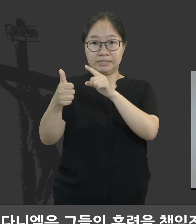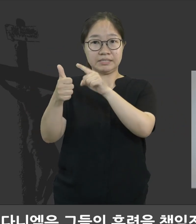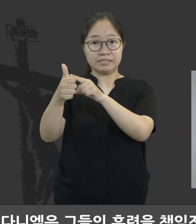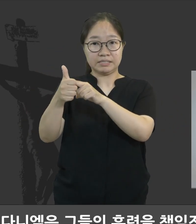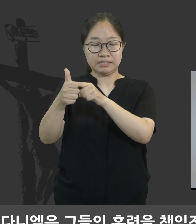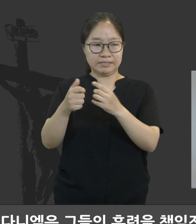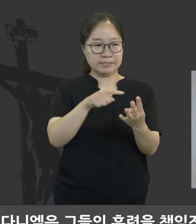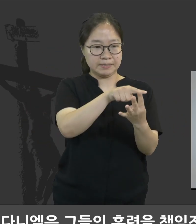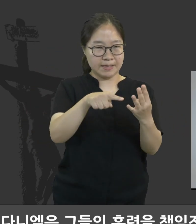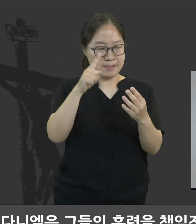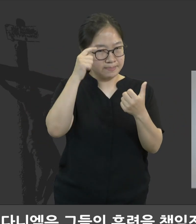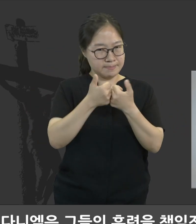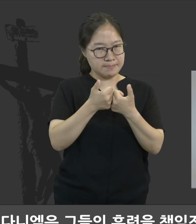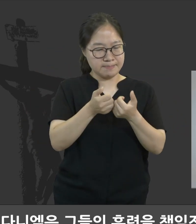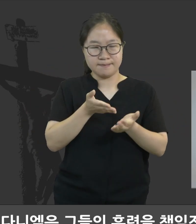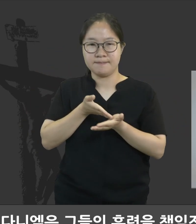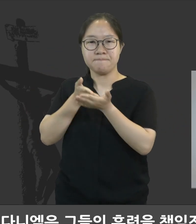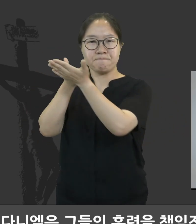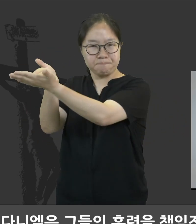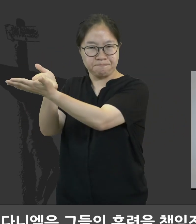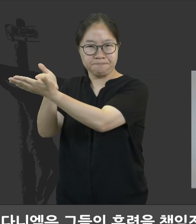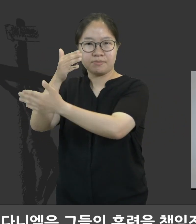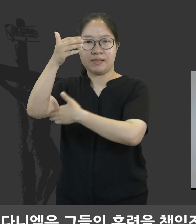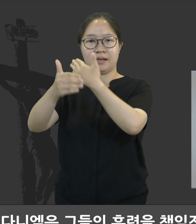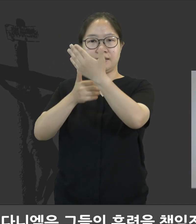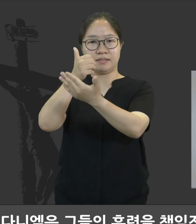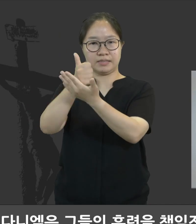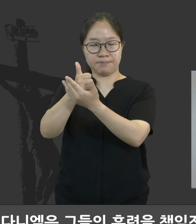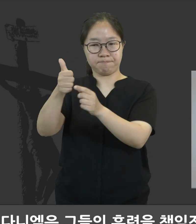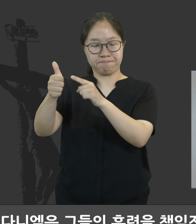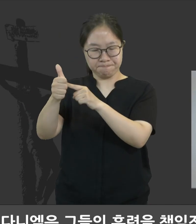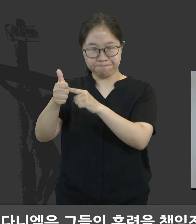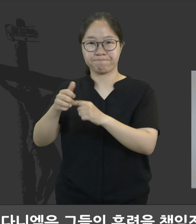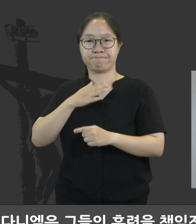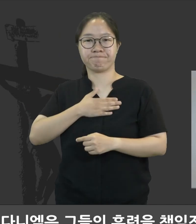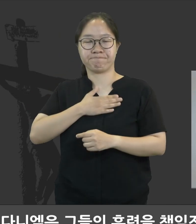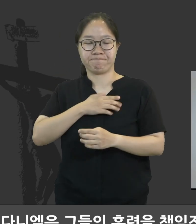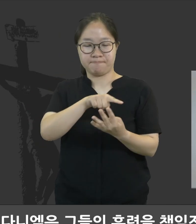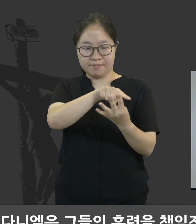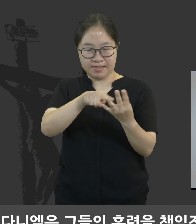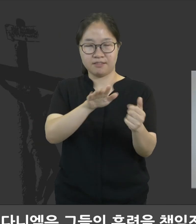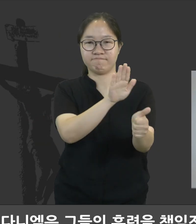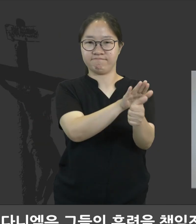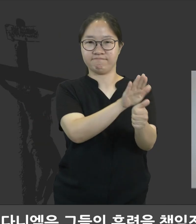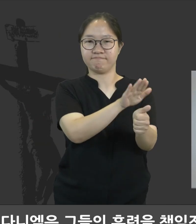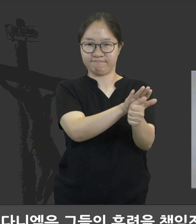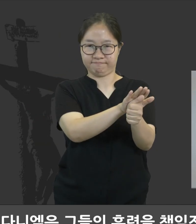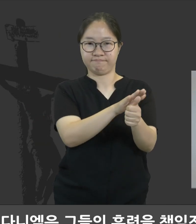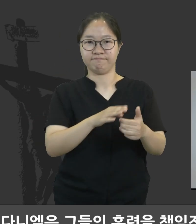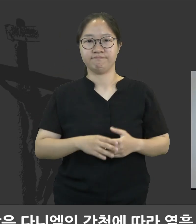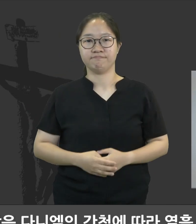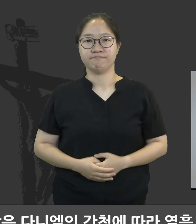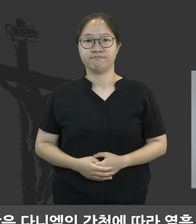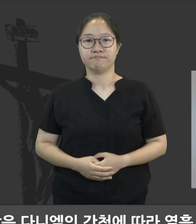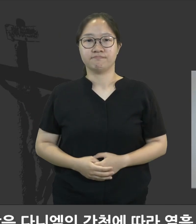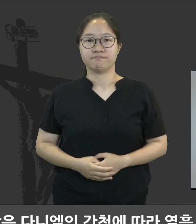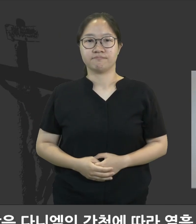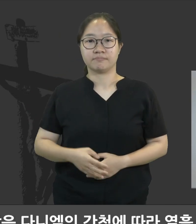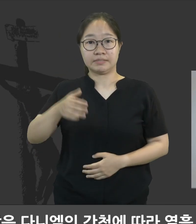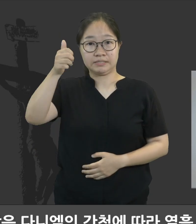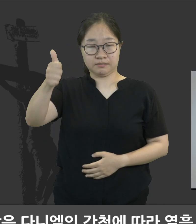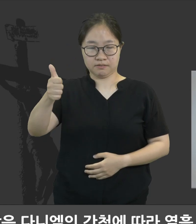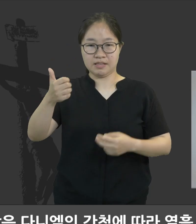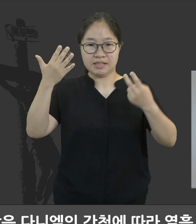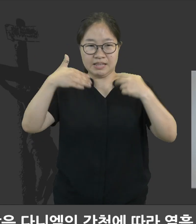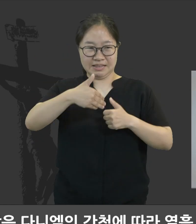뜻을 전했고 하나님께서는 환관장으로 하여금 그들을 돕게 하셨습니다. 환관장은 다니엘의